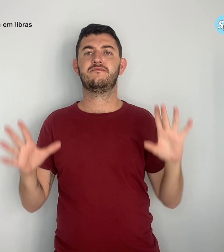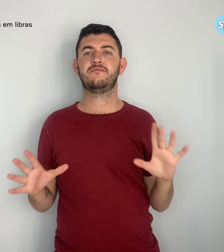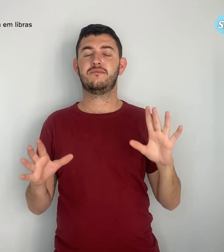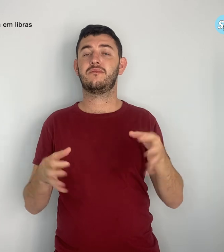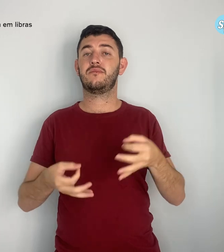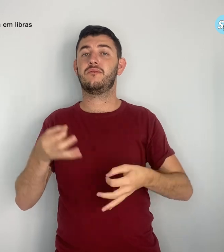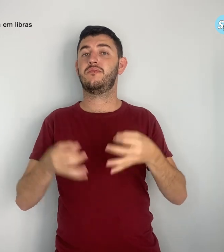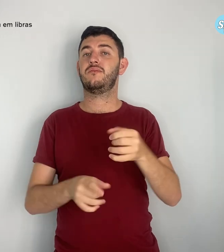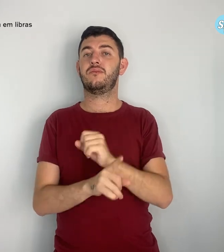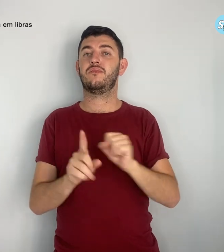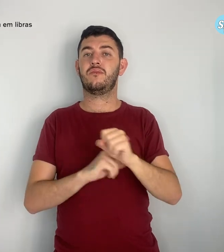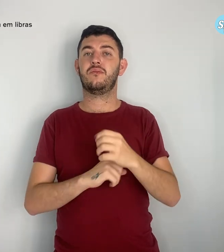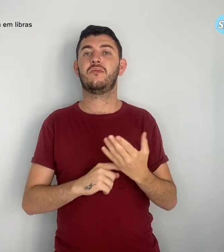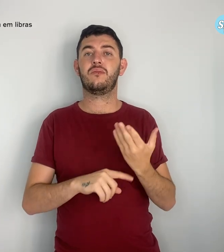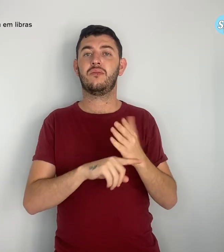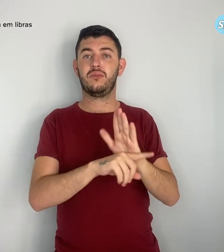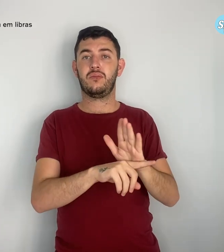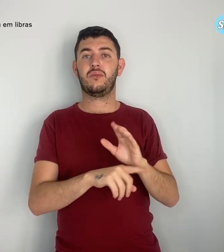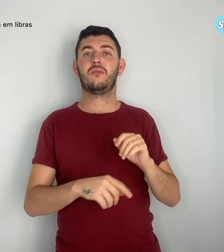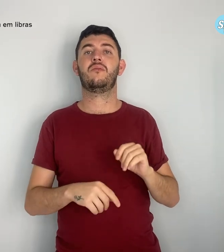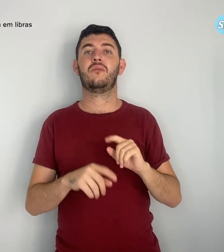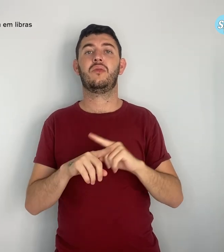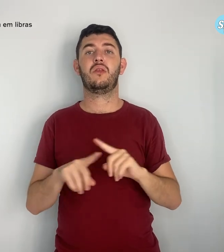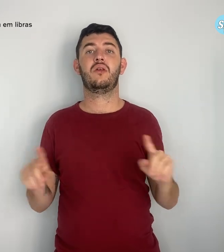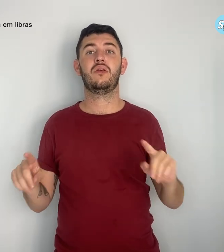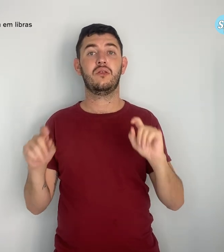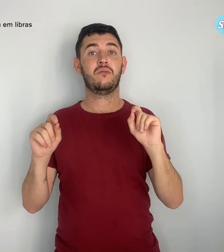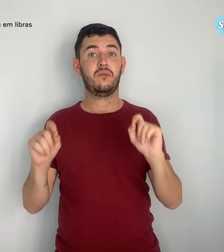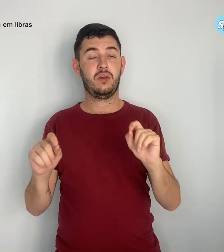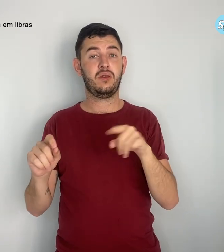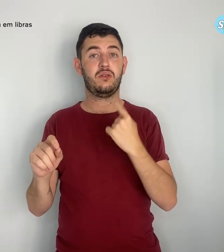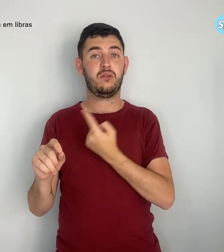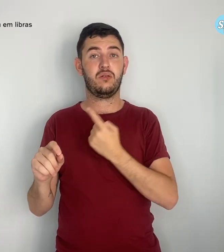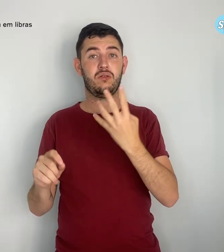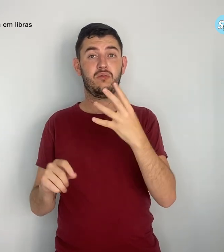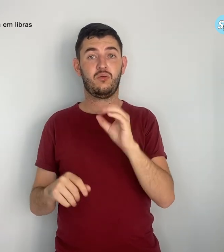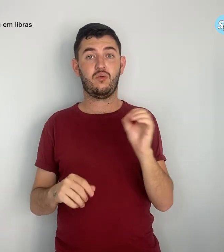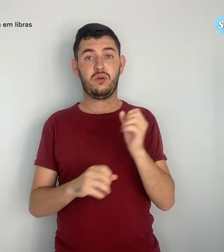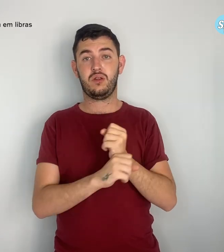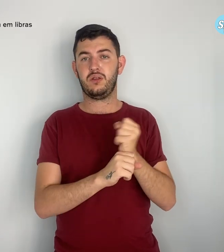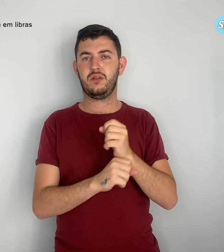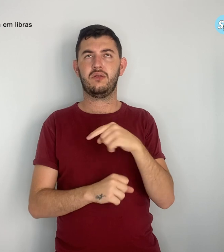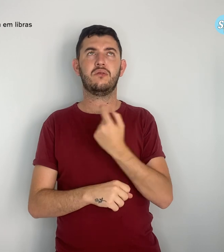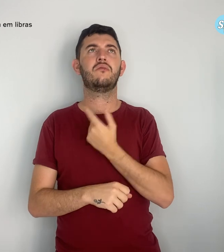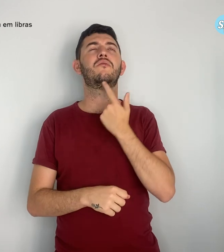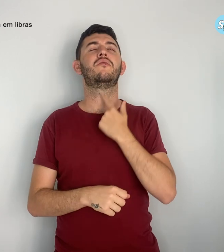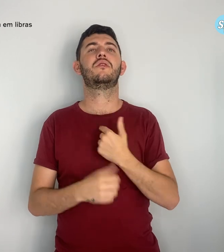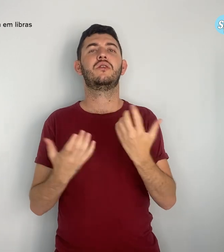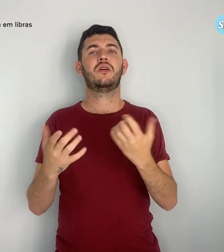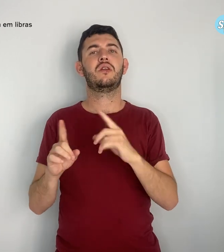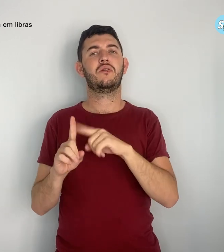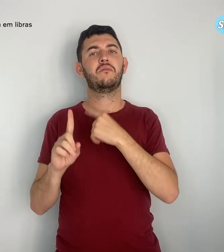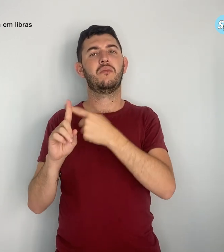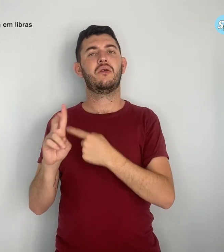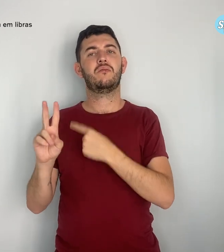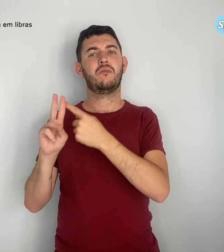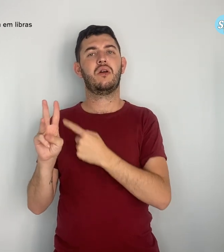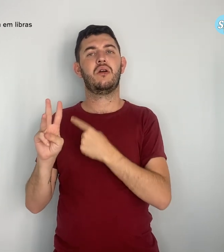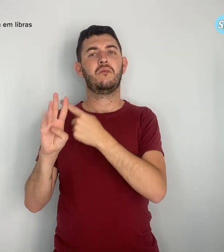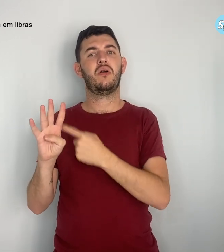Chegamos aos 40 anos querendo muitos outros. As lutas que travamos